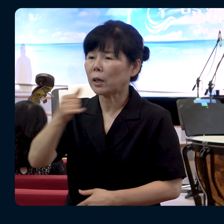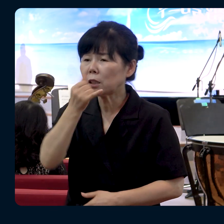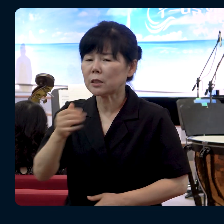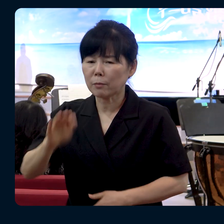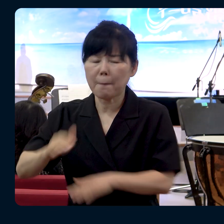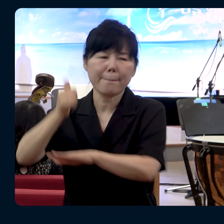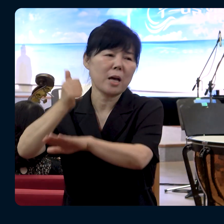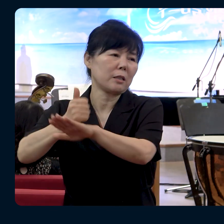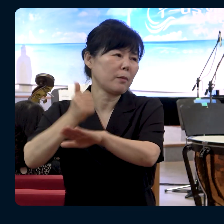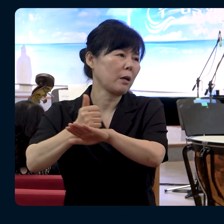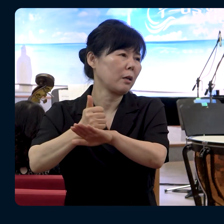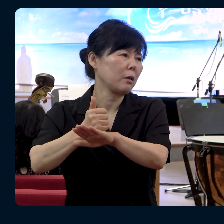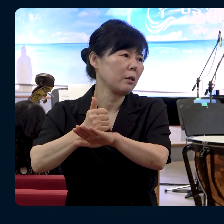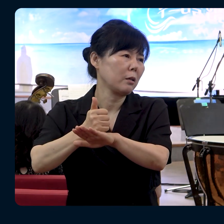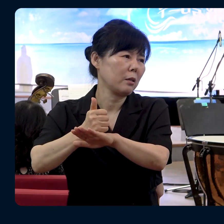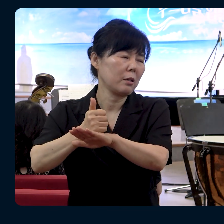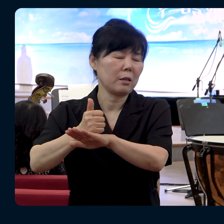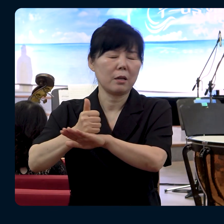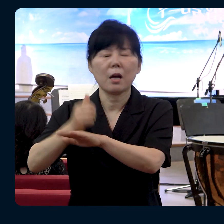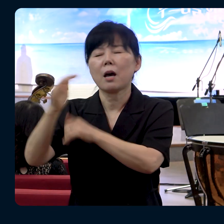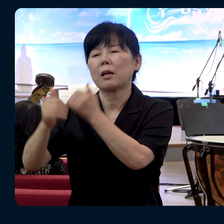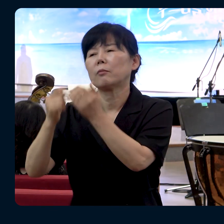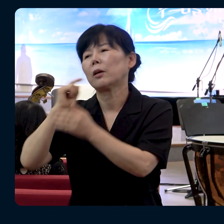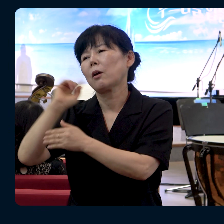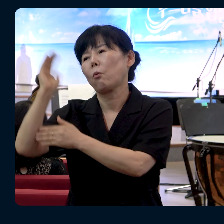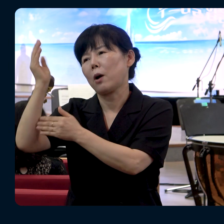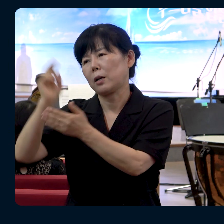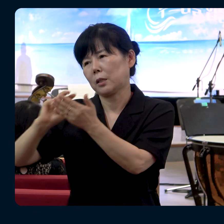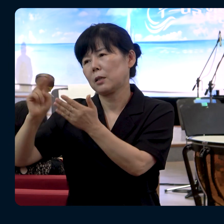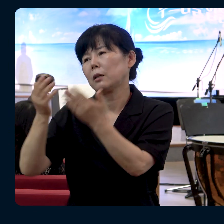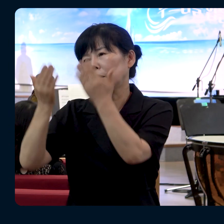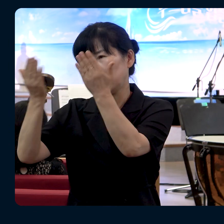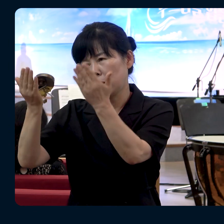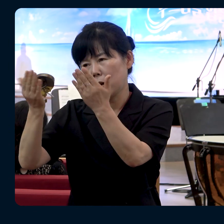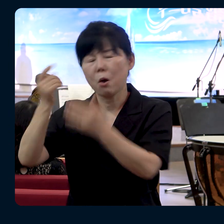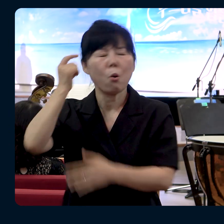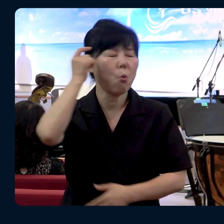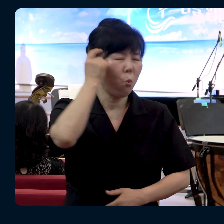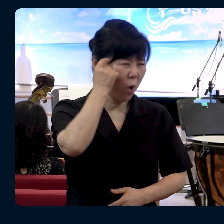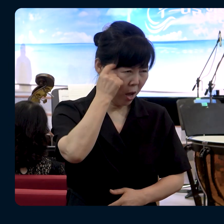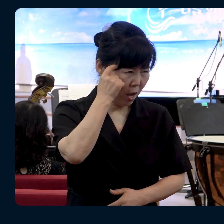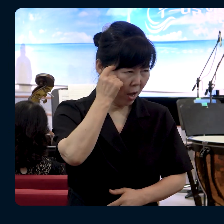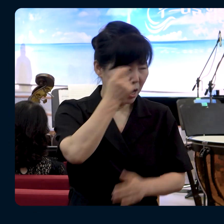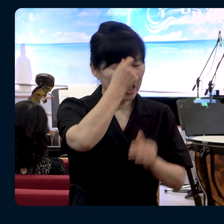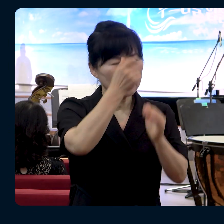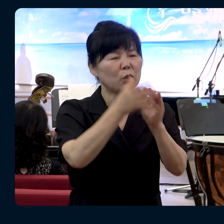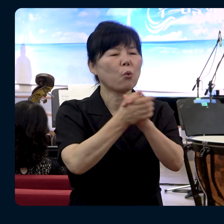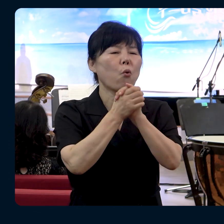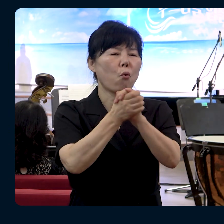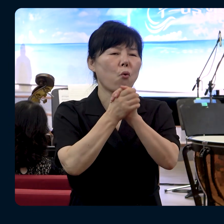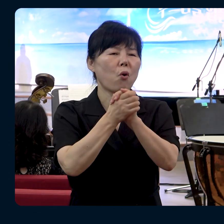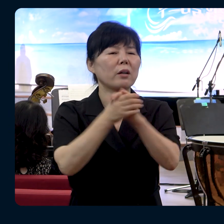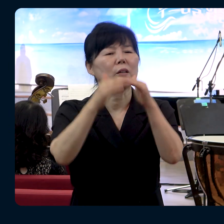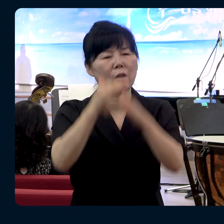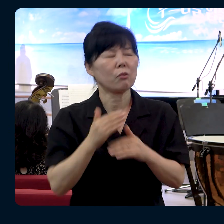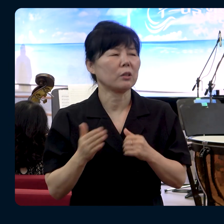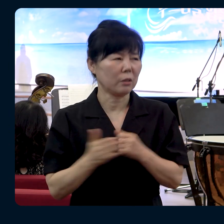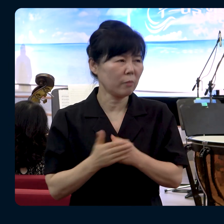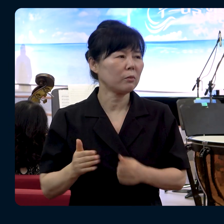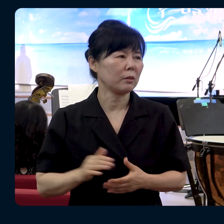될 수 있다라고 얘기를 하는 것이죠. 이것이 분노의 시대에 우리가 승리할 수 있는 두 번째